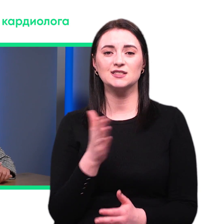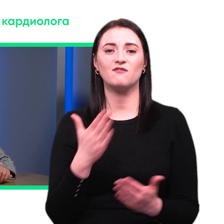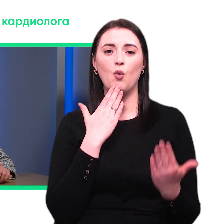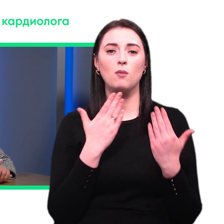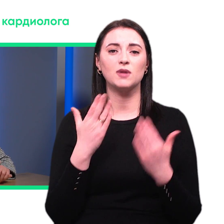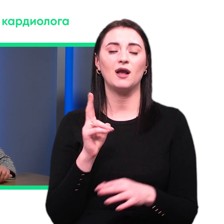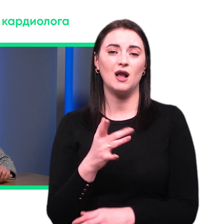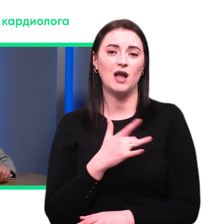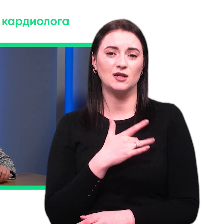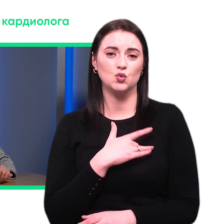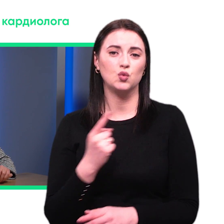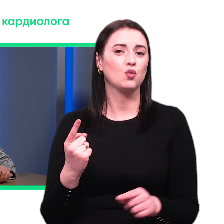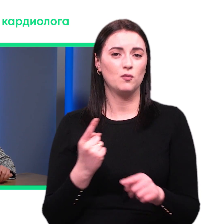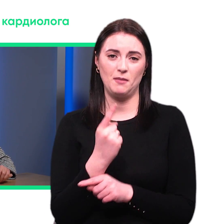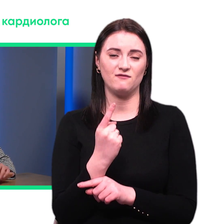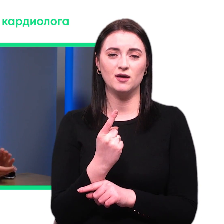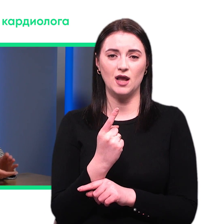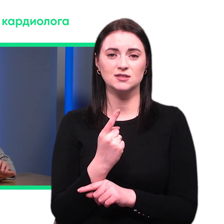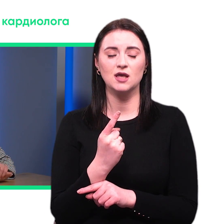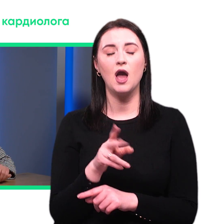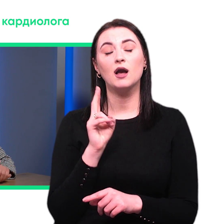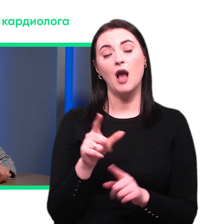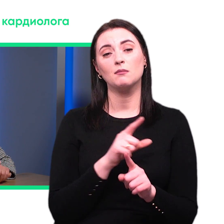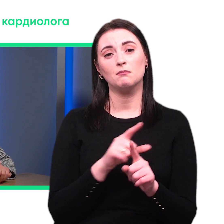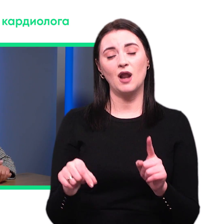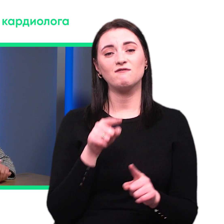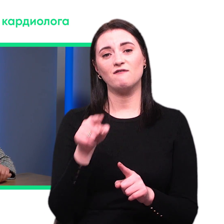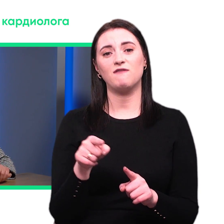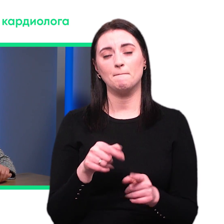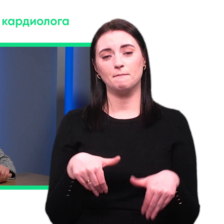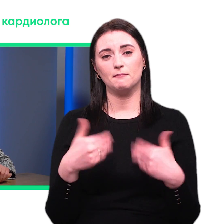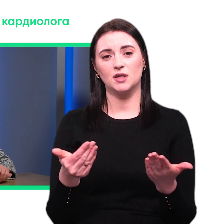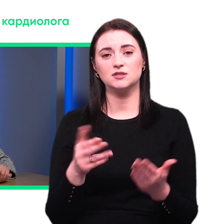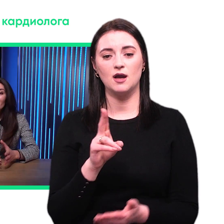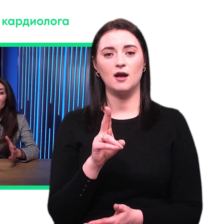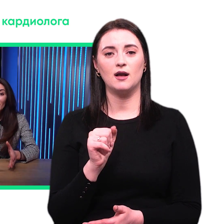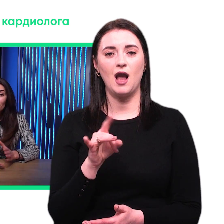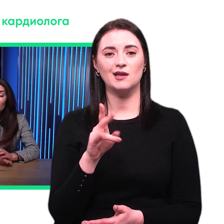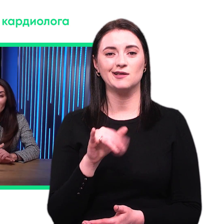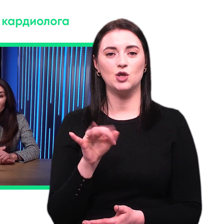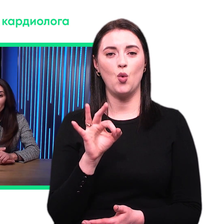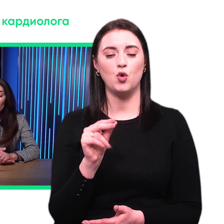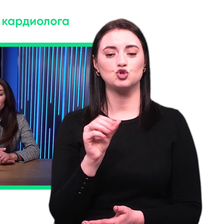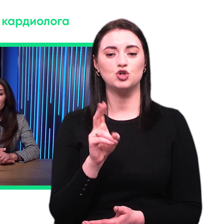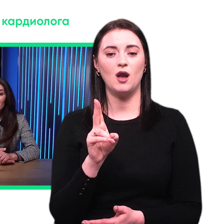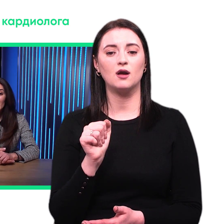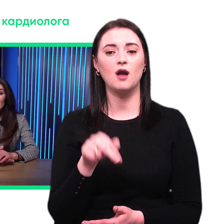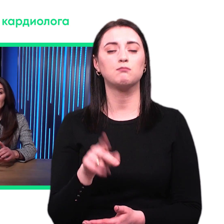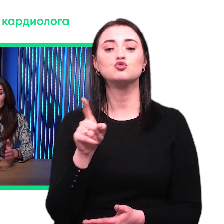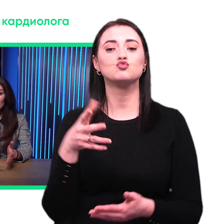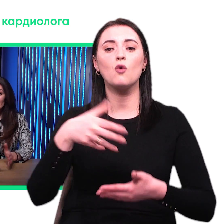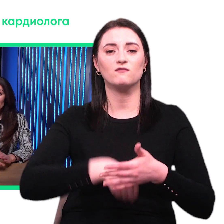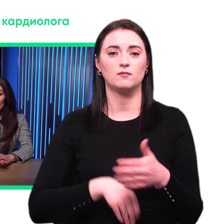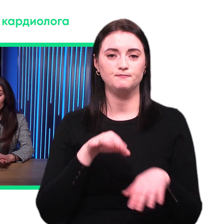обратились к кардиологу первый раз, то, как правило, вам предложат пройти кардиочекап. В кардиочекап входит